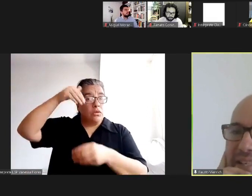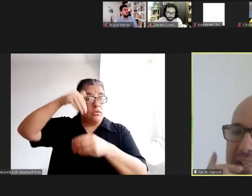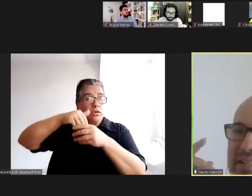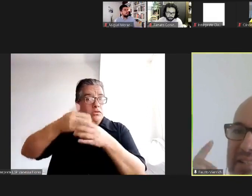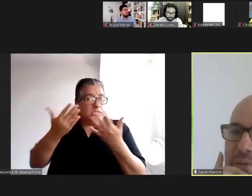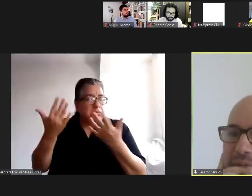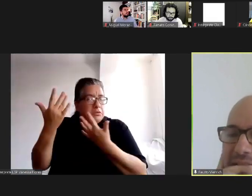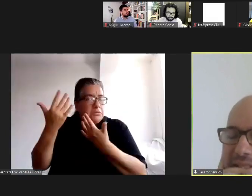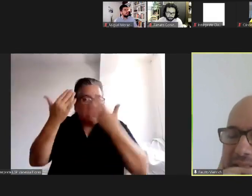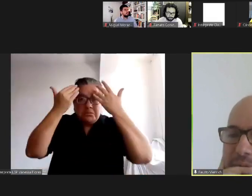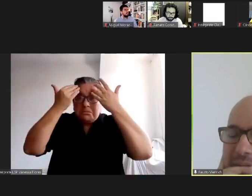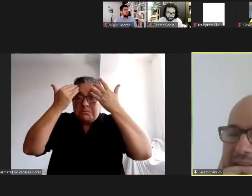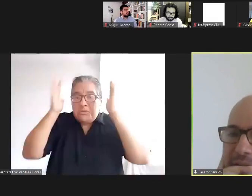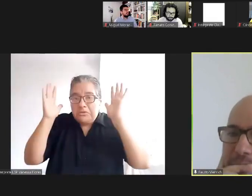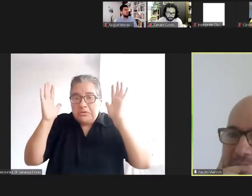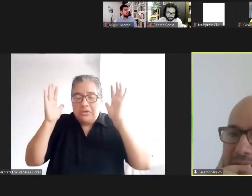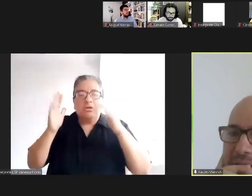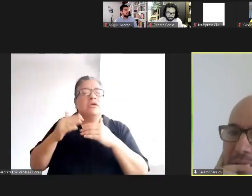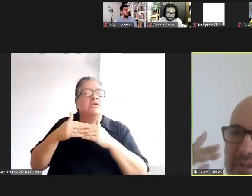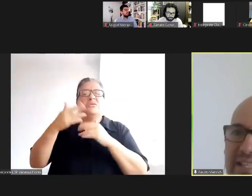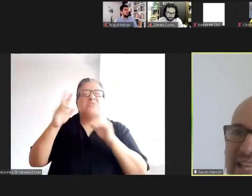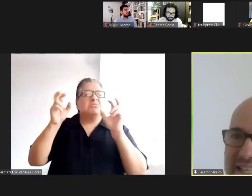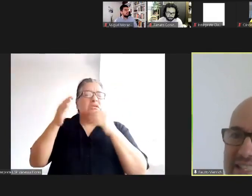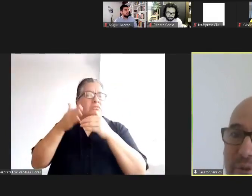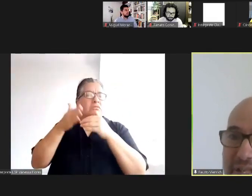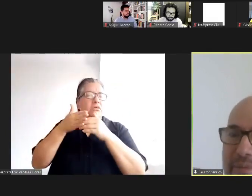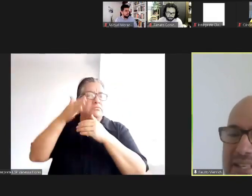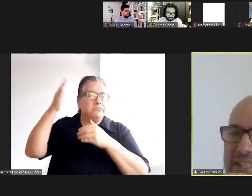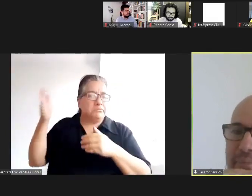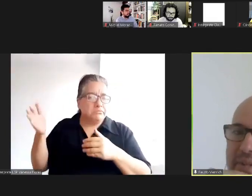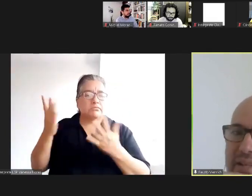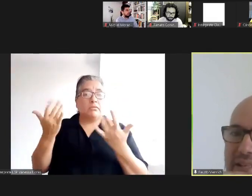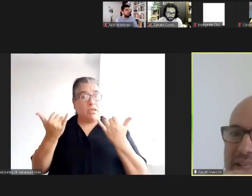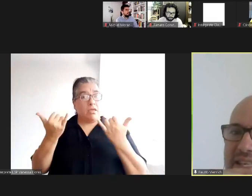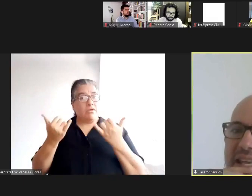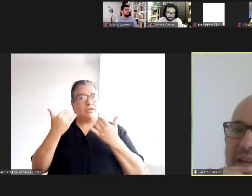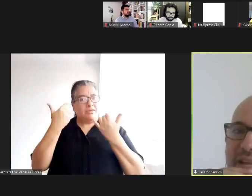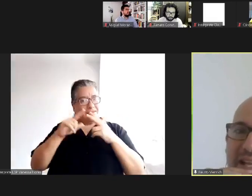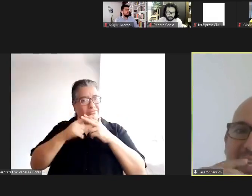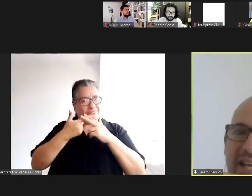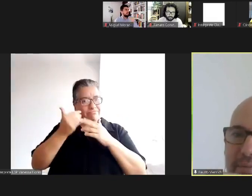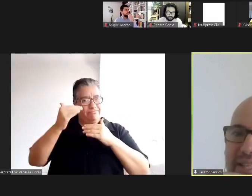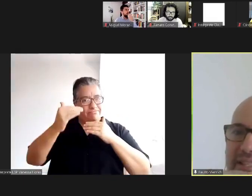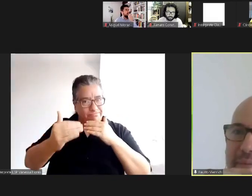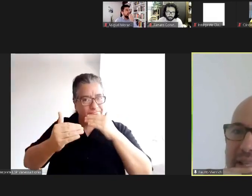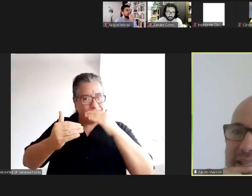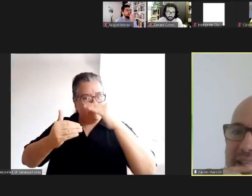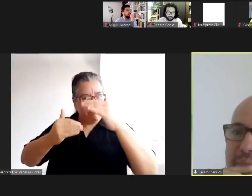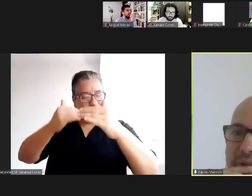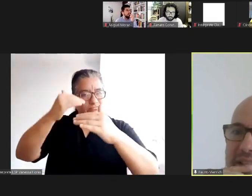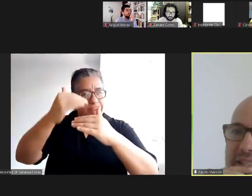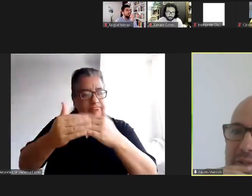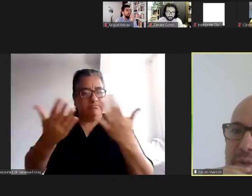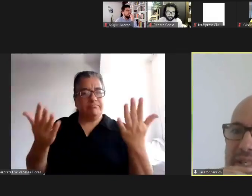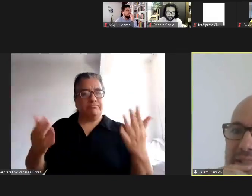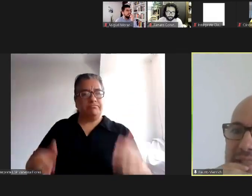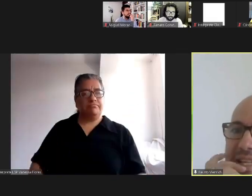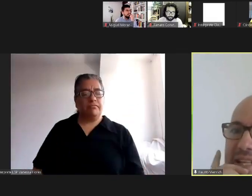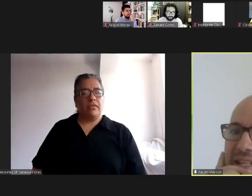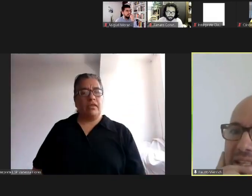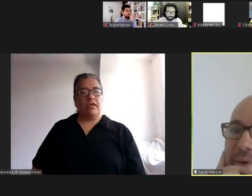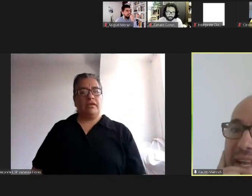tema secundario. Lo importante es que ya estamos en marcha y que lo que queda, evidentemente, después de esto